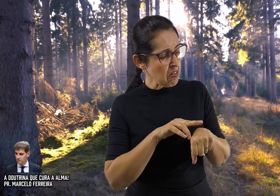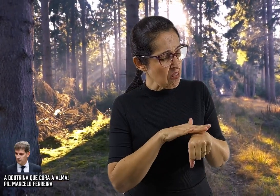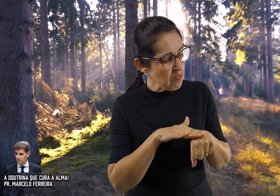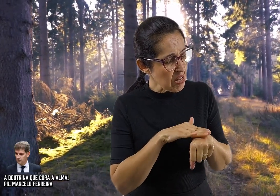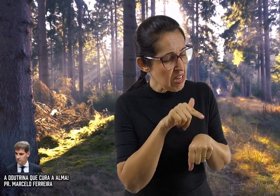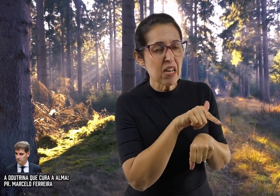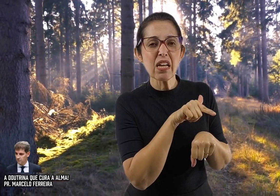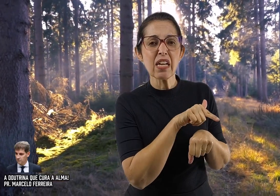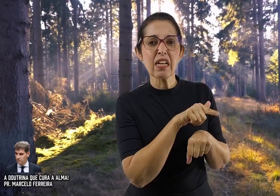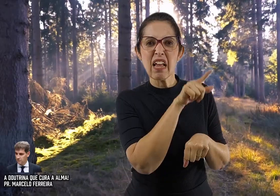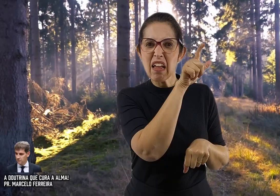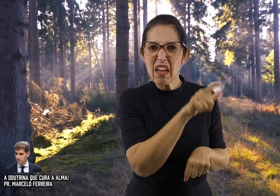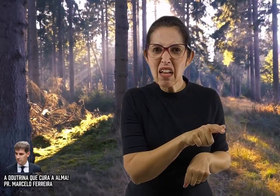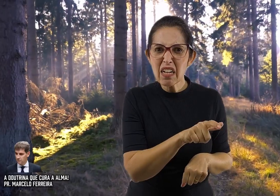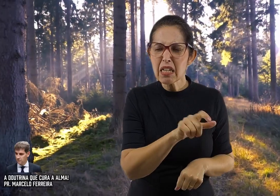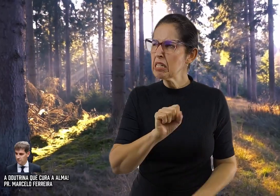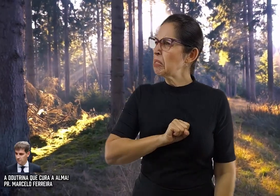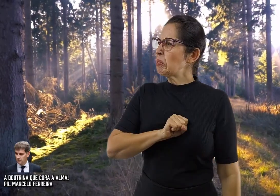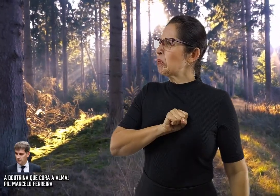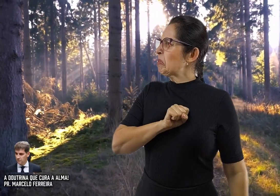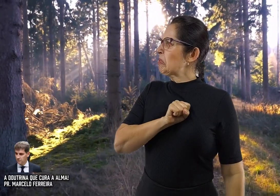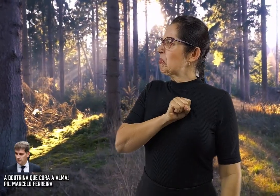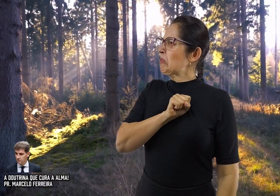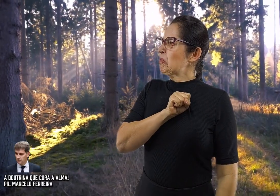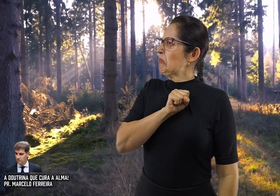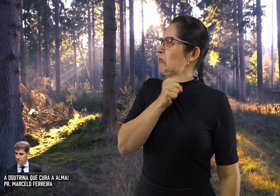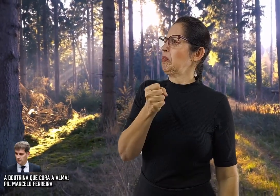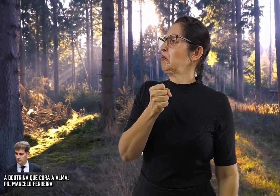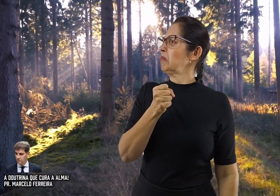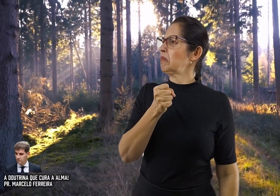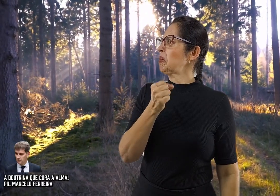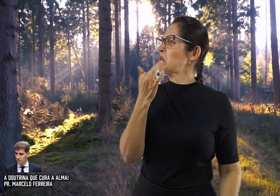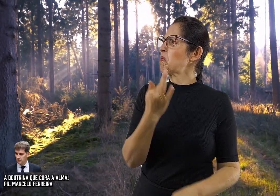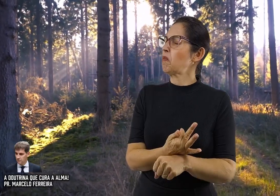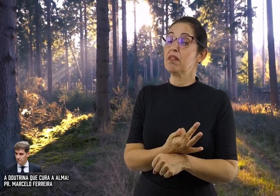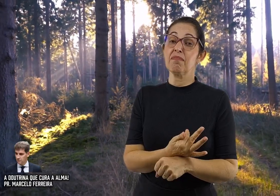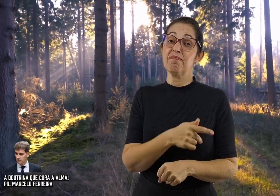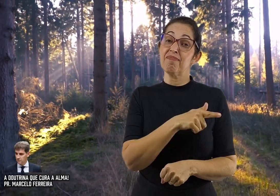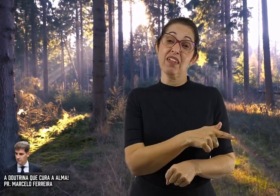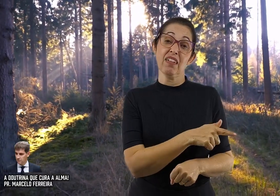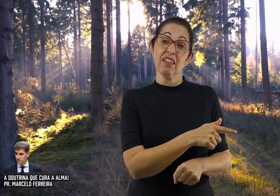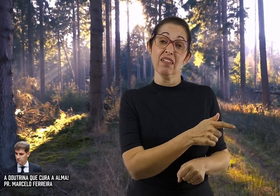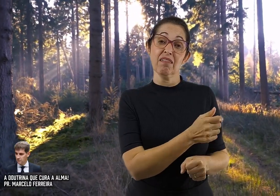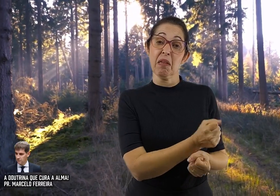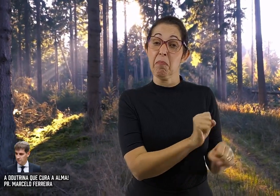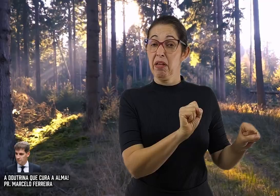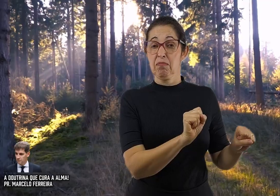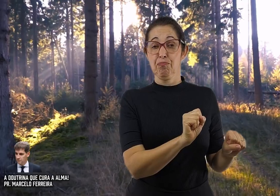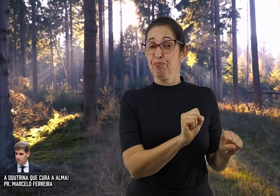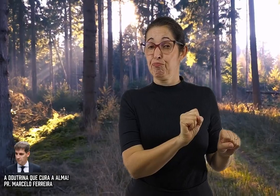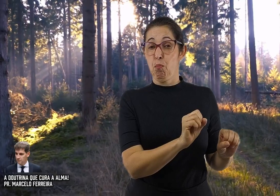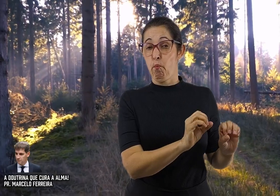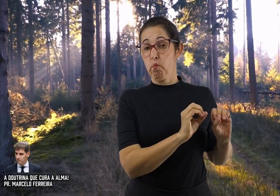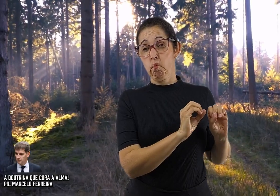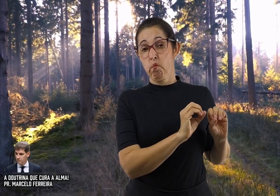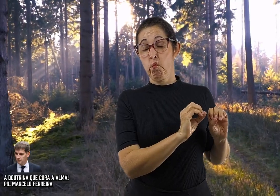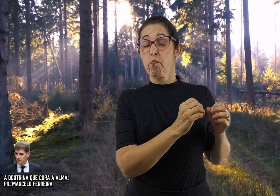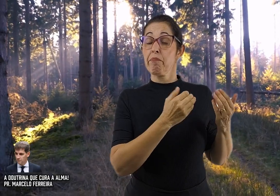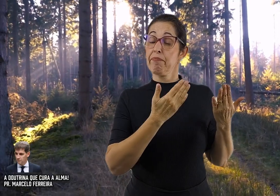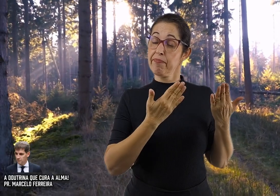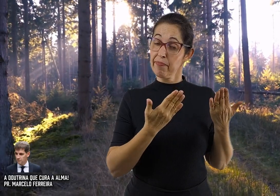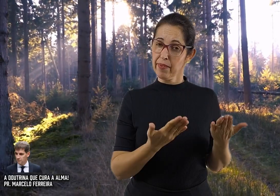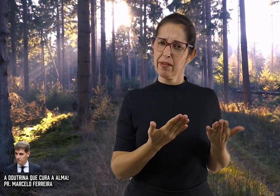nervosos, eles ficam agressivos, violentos. Eles não suportam, porque eles não estão libertos. Essa é uma diferença,